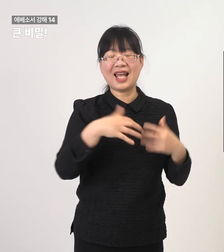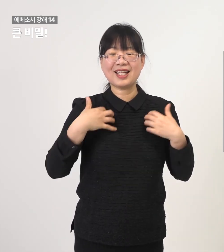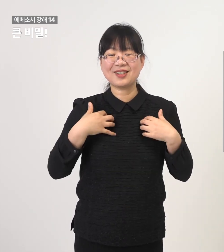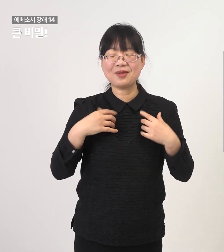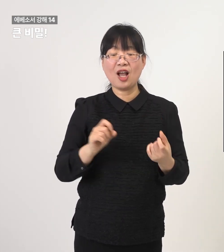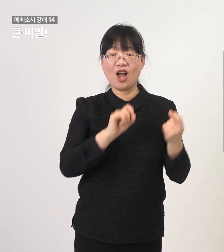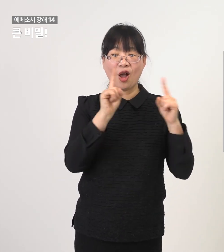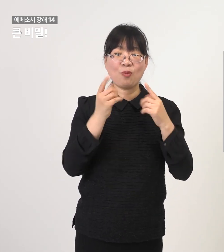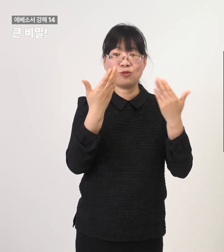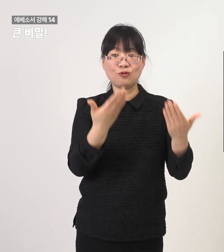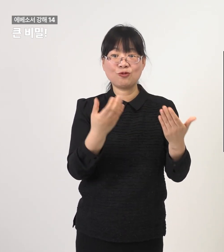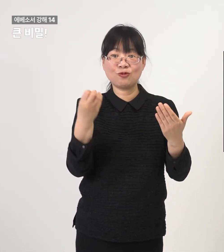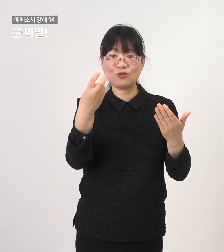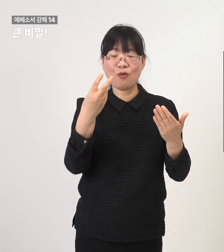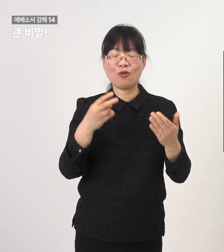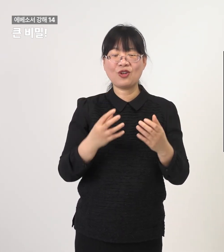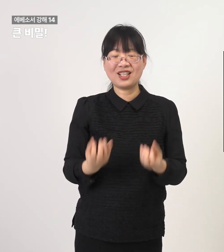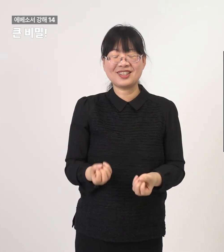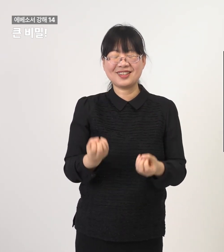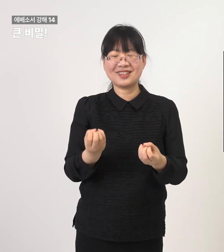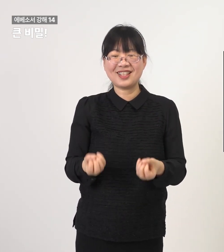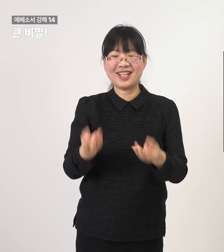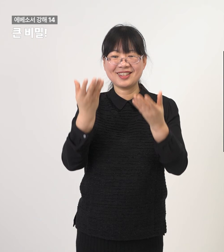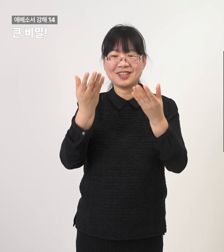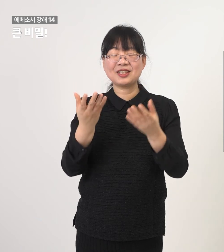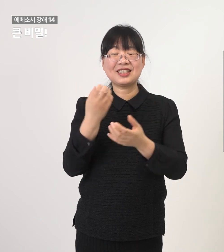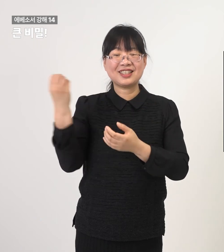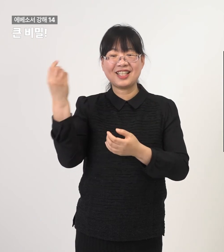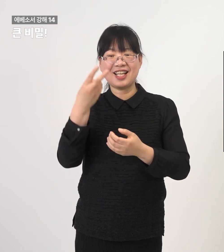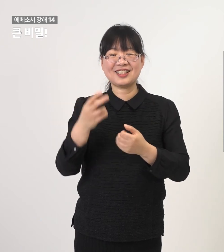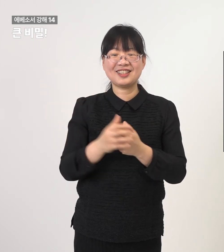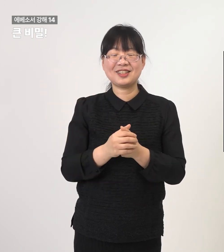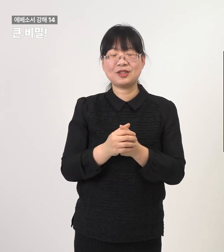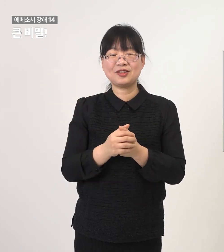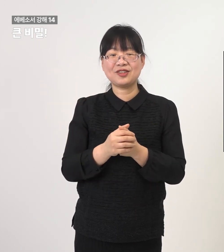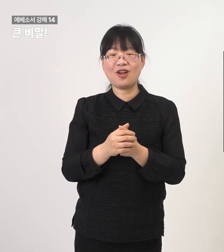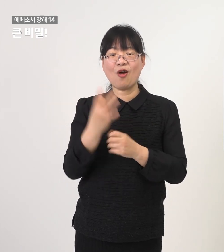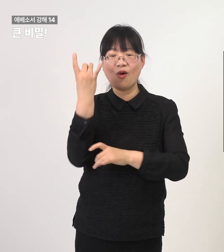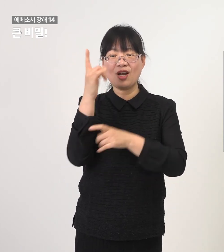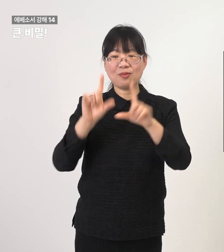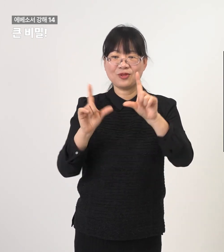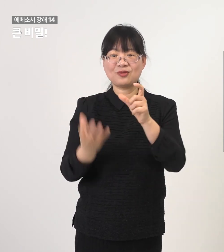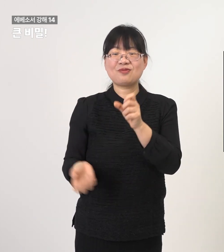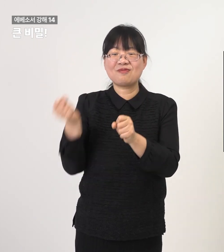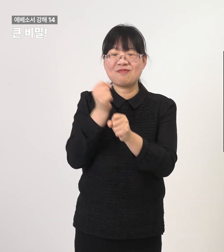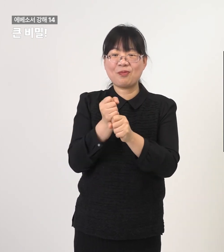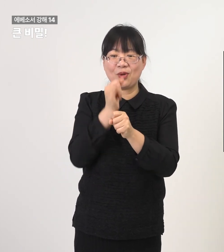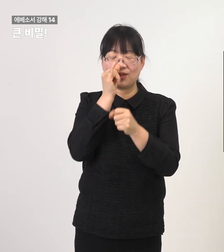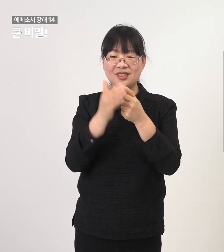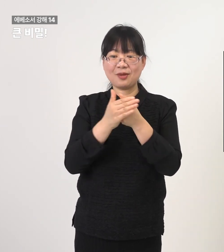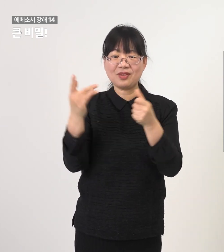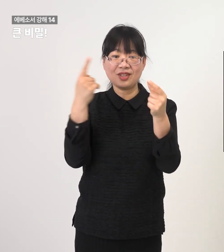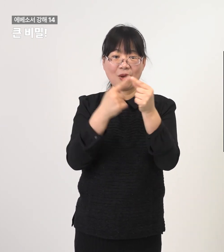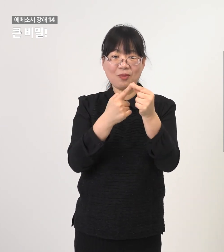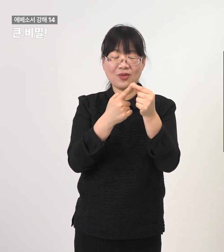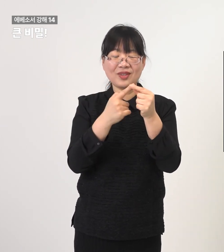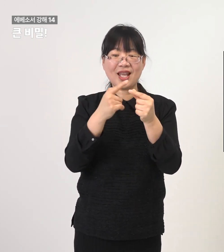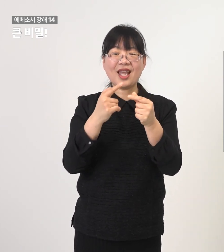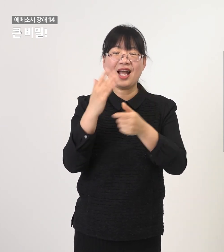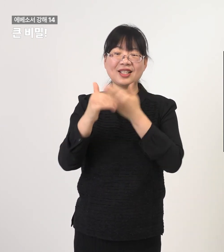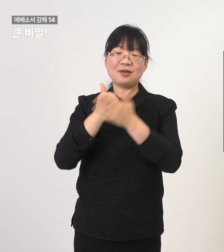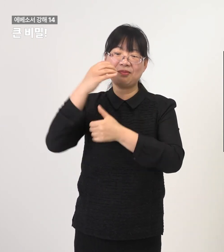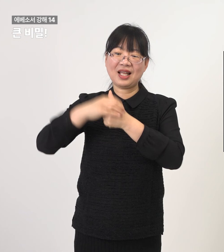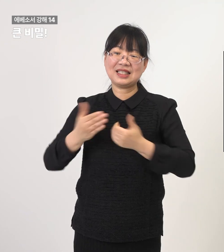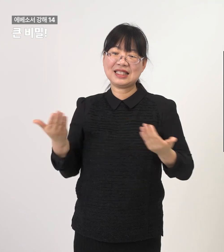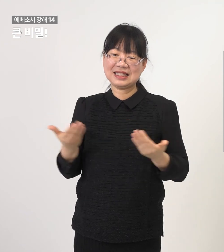기쁨을 회복시키시고 그 잔치를 다시 되돌려 놓음으로써 첫 번째 사역을 시작하신